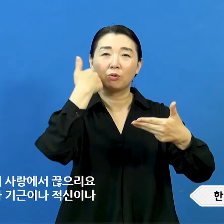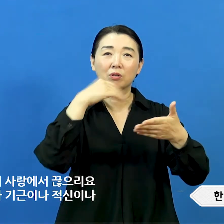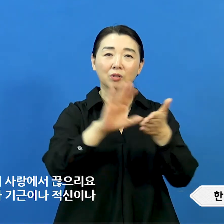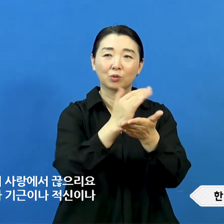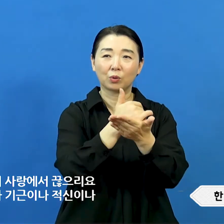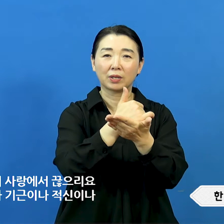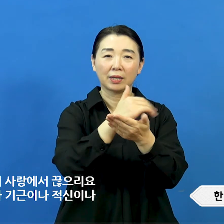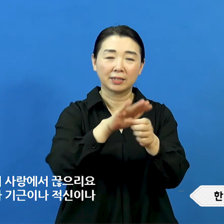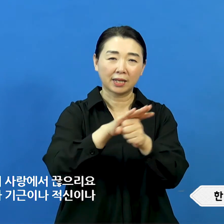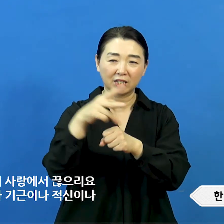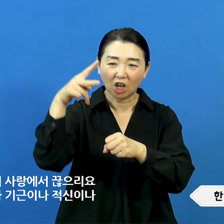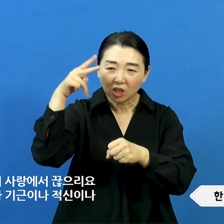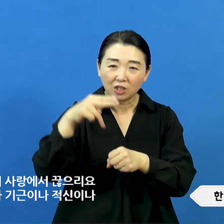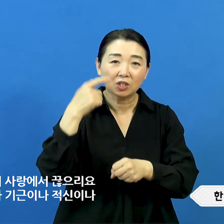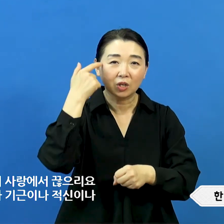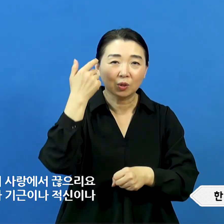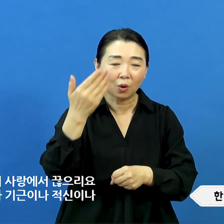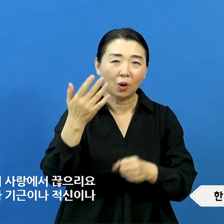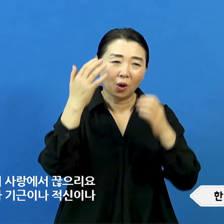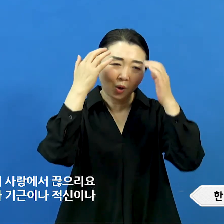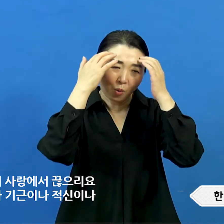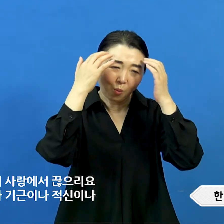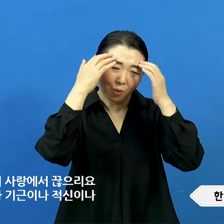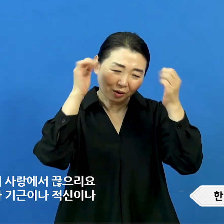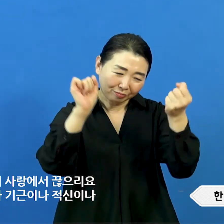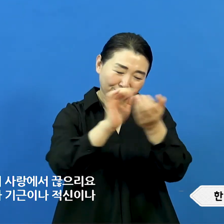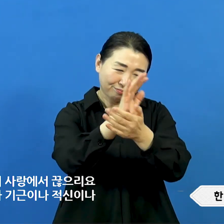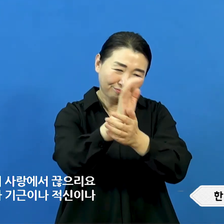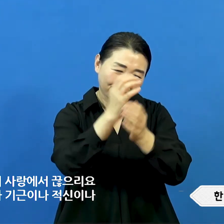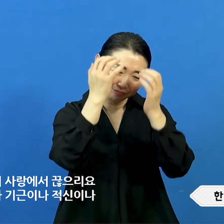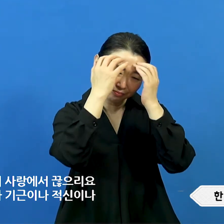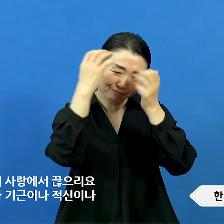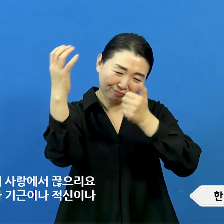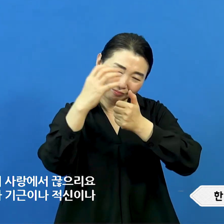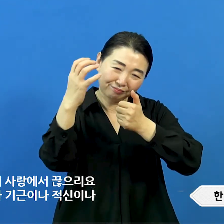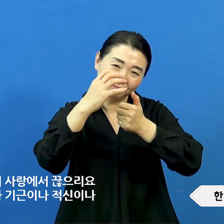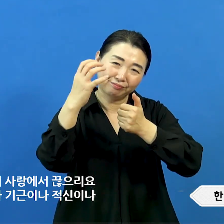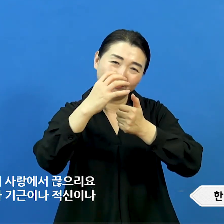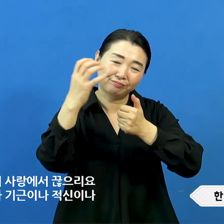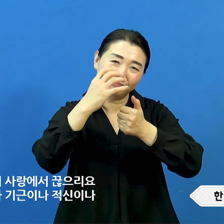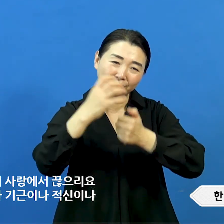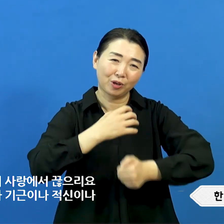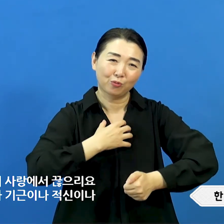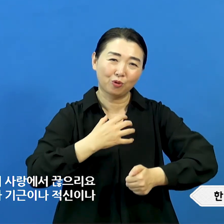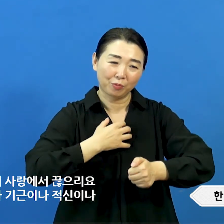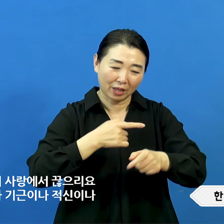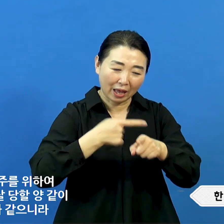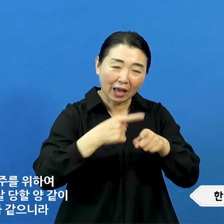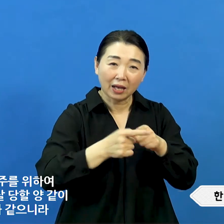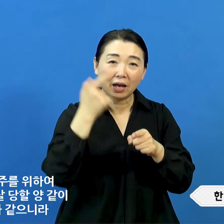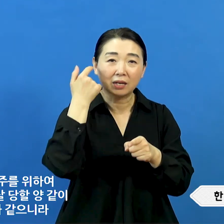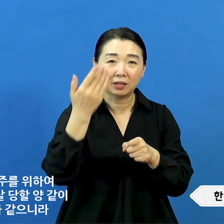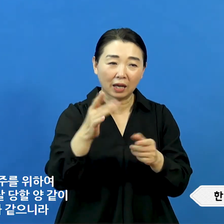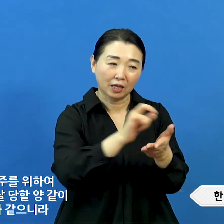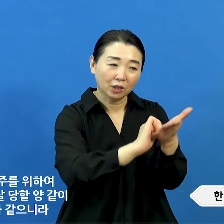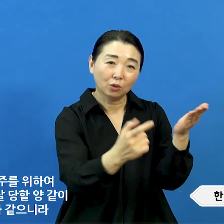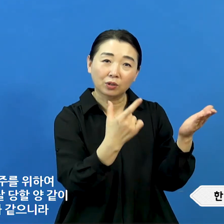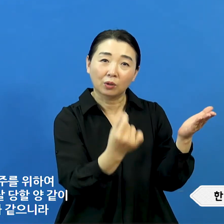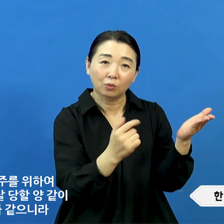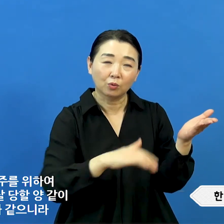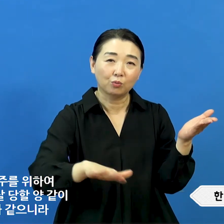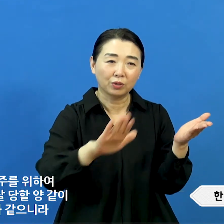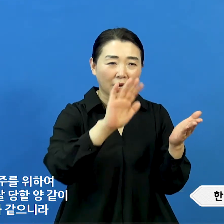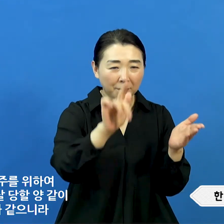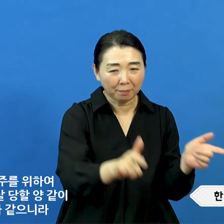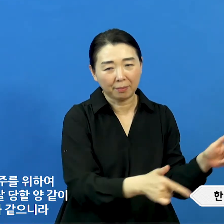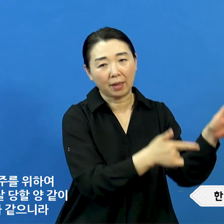사랑에서 끊으리요? 환난이나 곤고나 박해나 기근이나 적신이나 위험이나 칼이랴. 기록된 바 우리가 종일